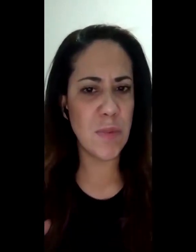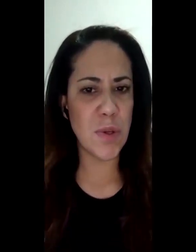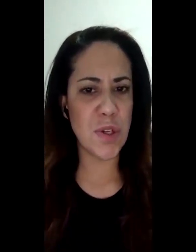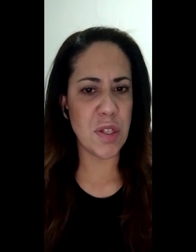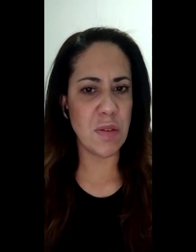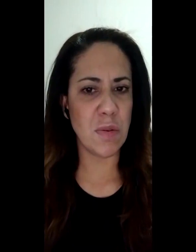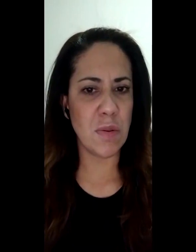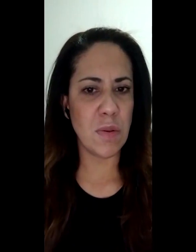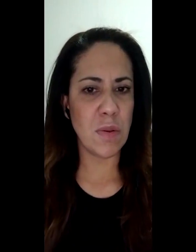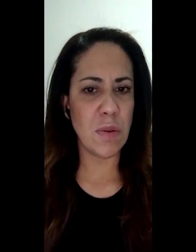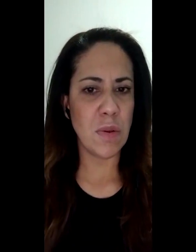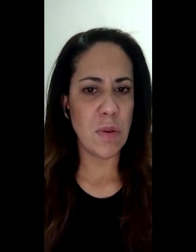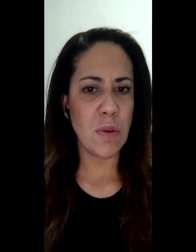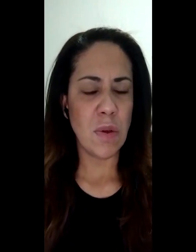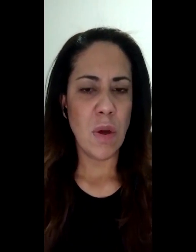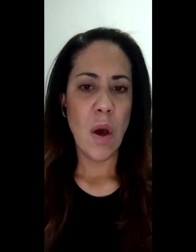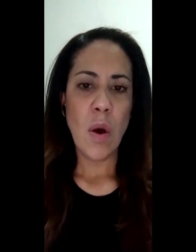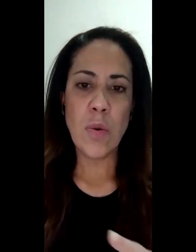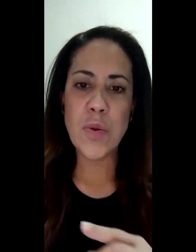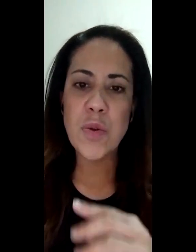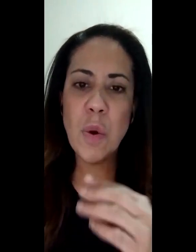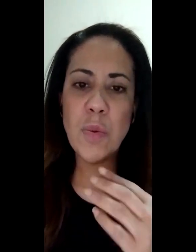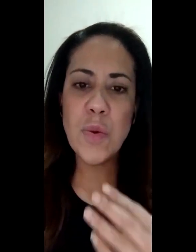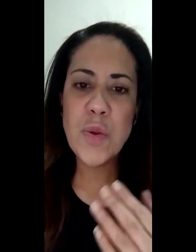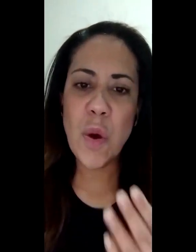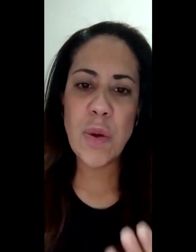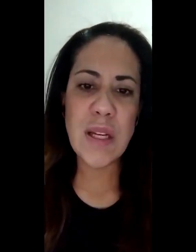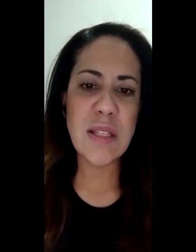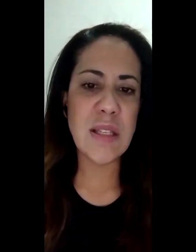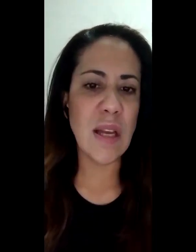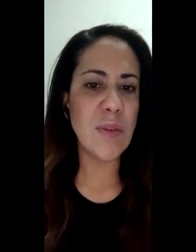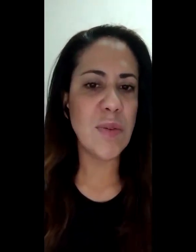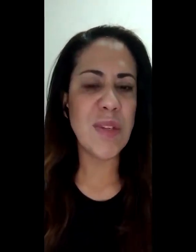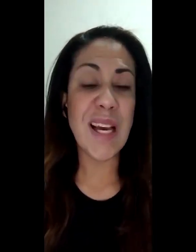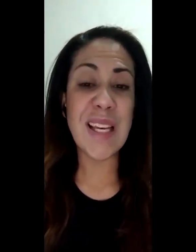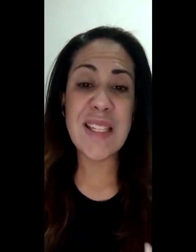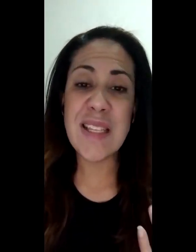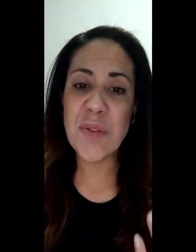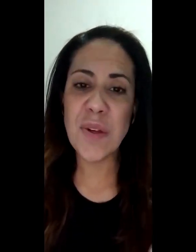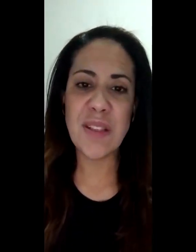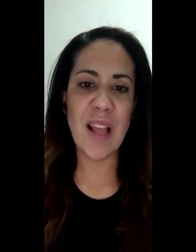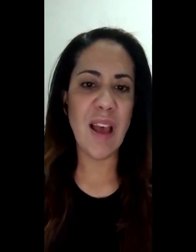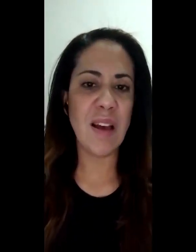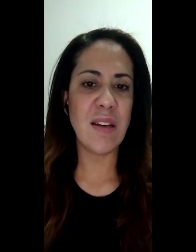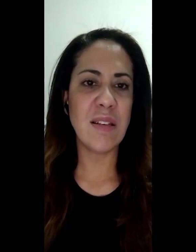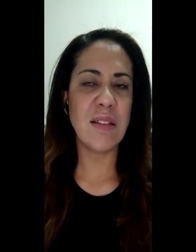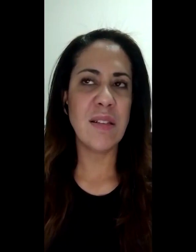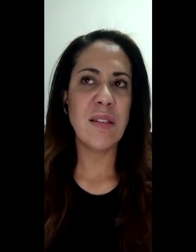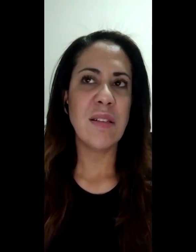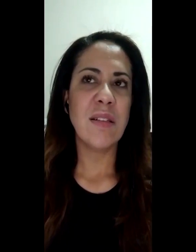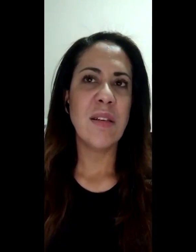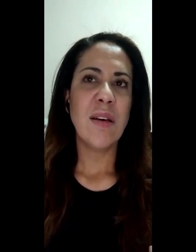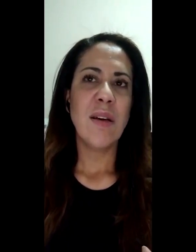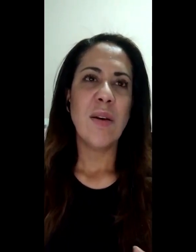flores desabrochando, o som do sol nascendo e aquecendo a terra,